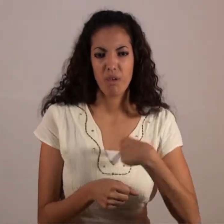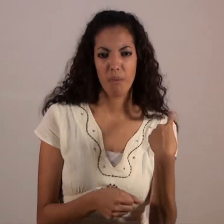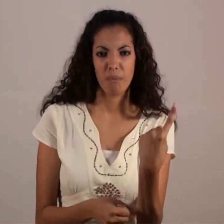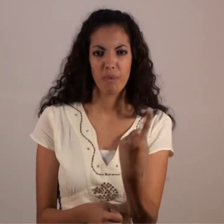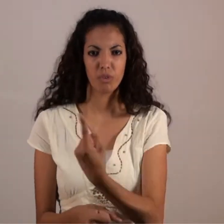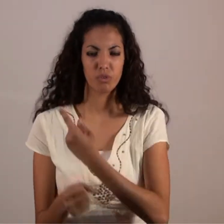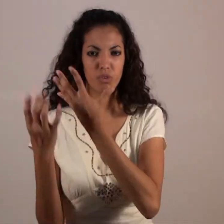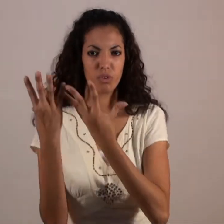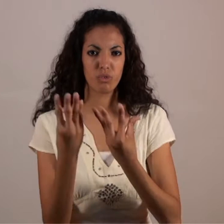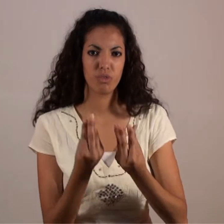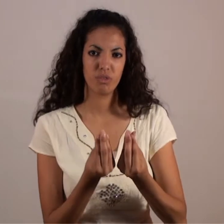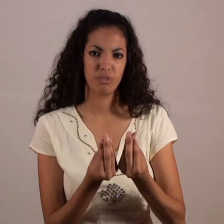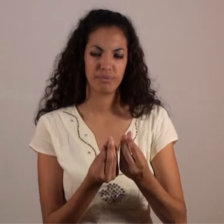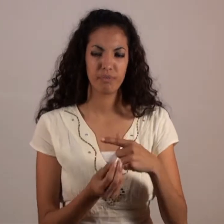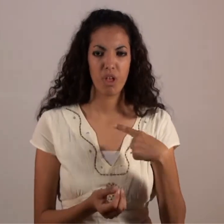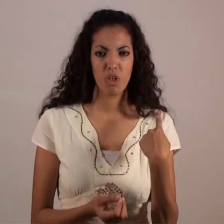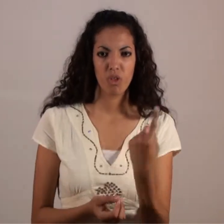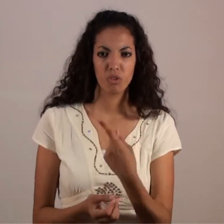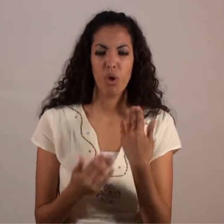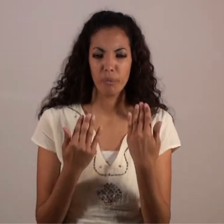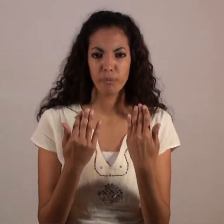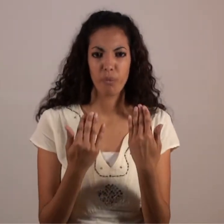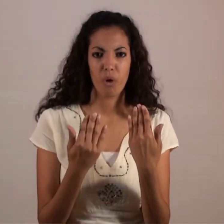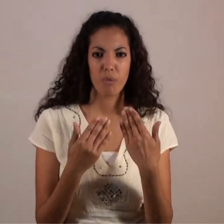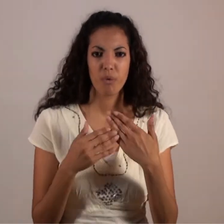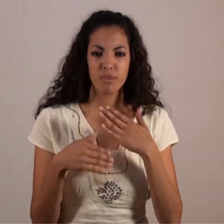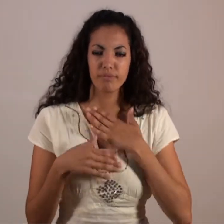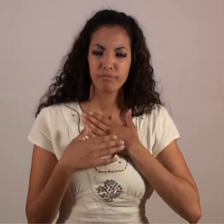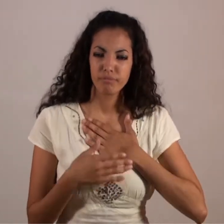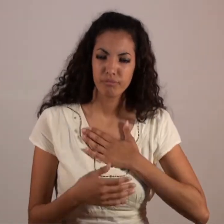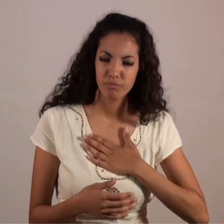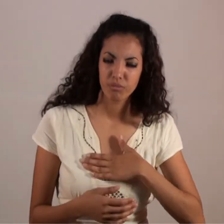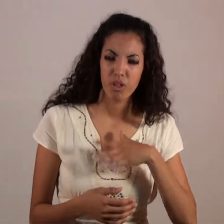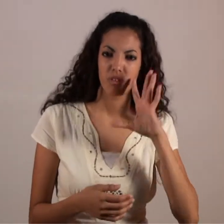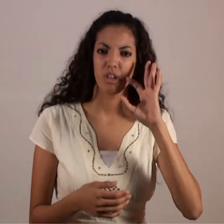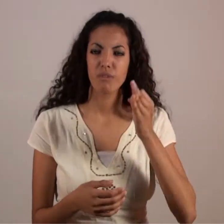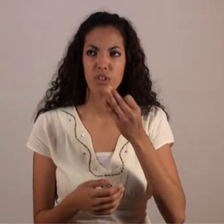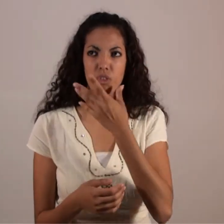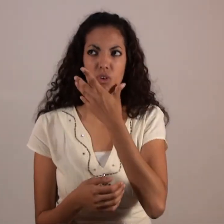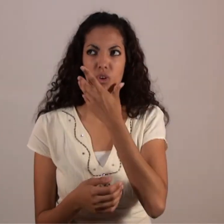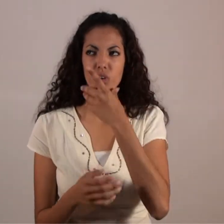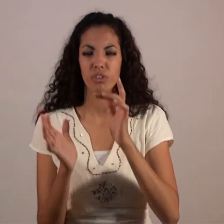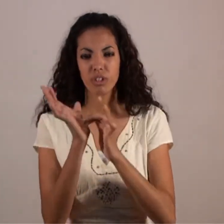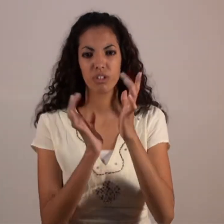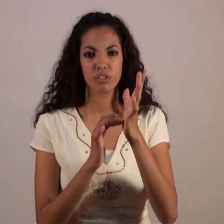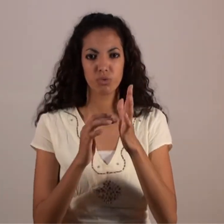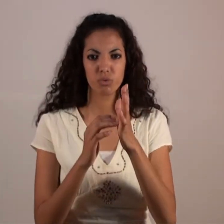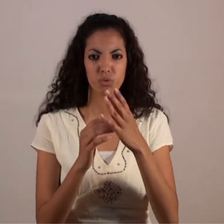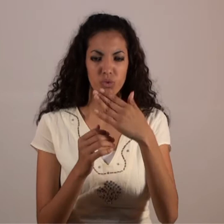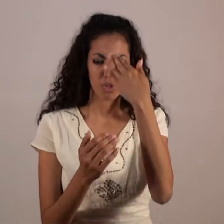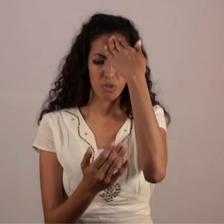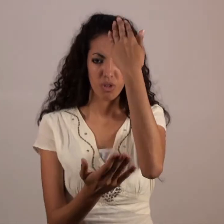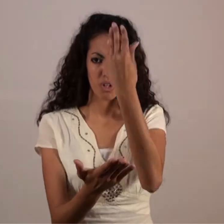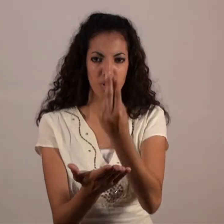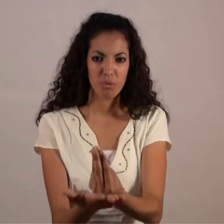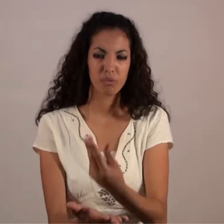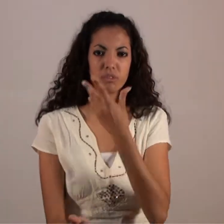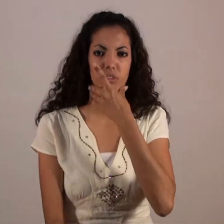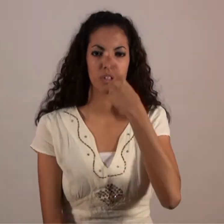gran consuelo de saber que Jesús ahora está ante la presencia de Dios, ministrando los méritos de su sacrificio a